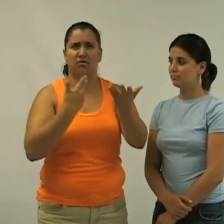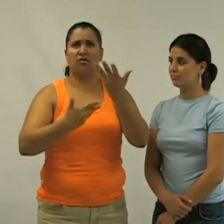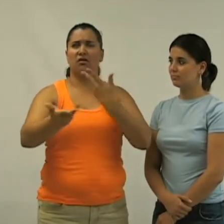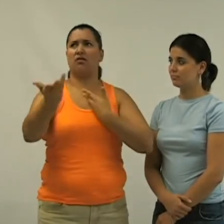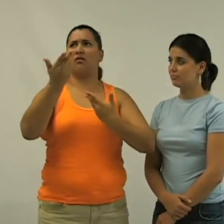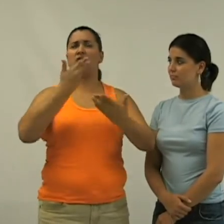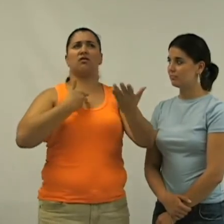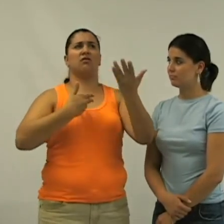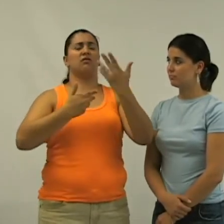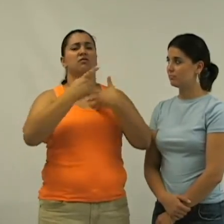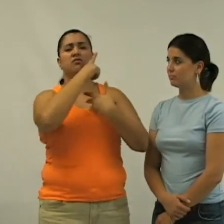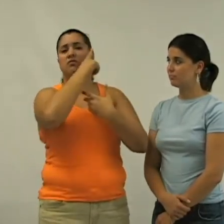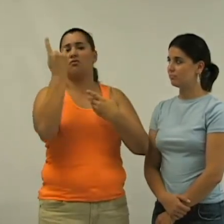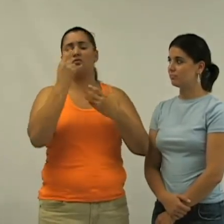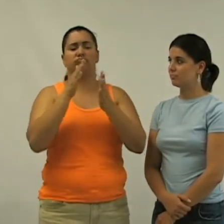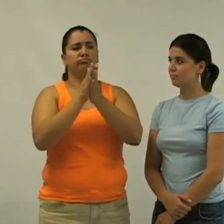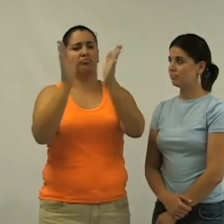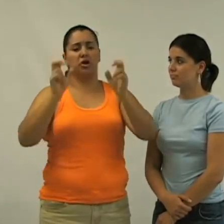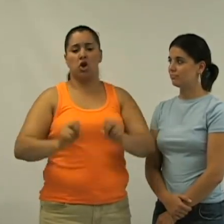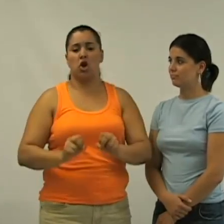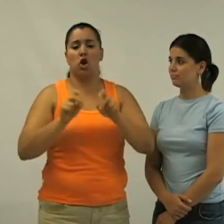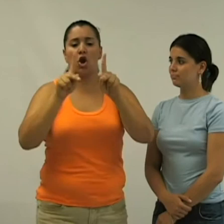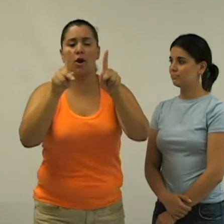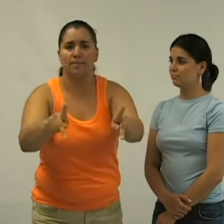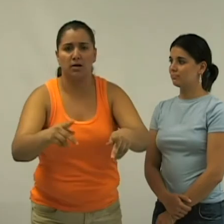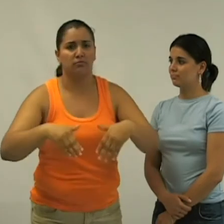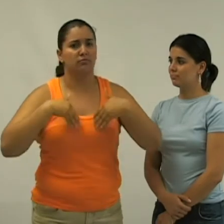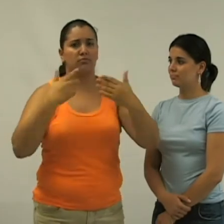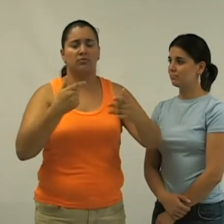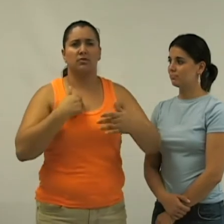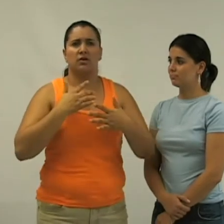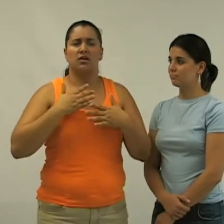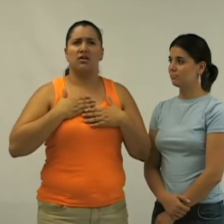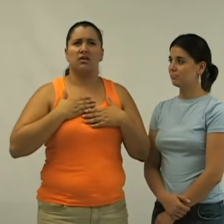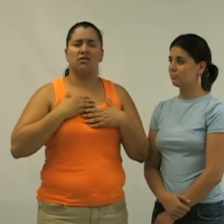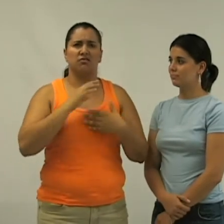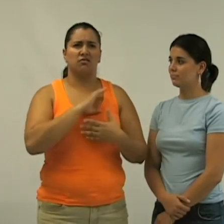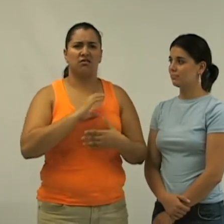lo que necesitaba, me daban, me daban, me daban en los Estados Unidos oportunidades